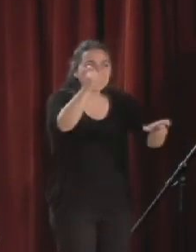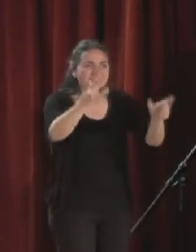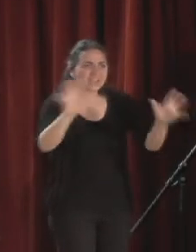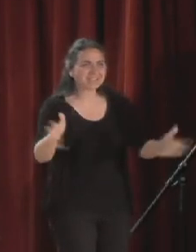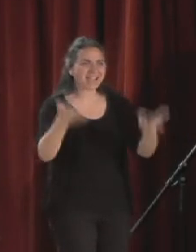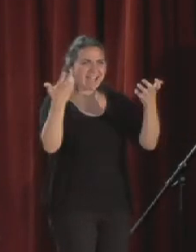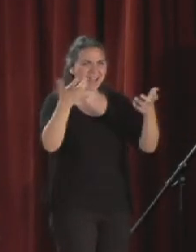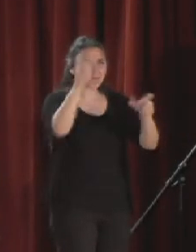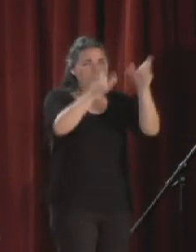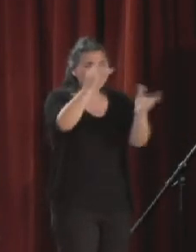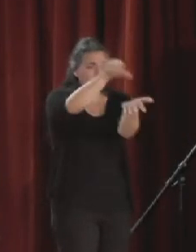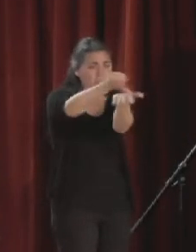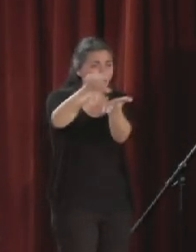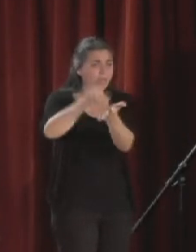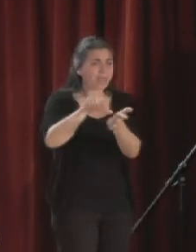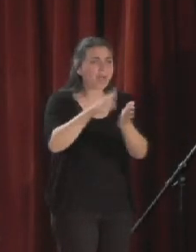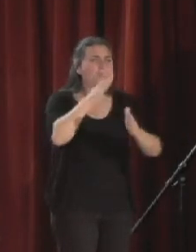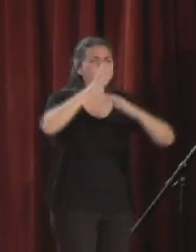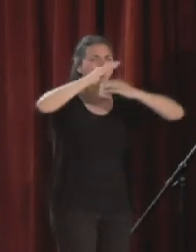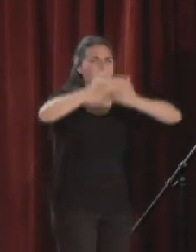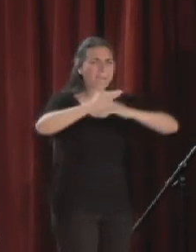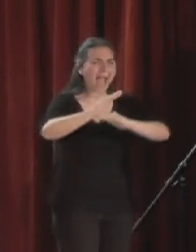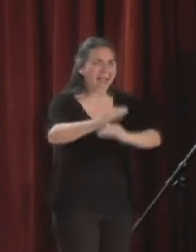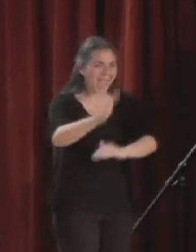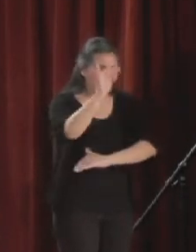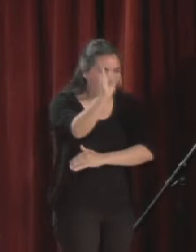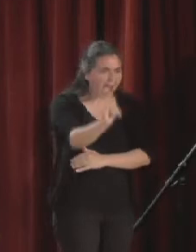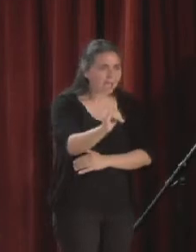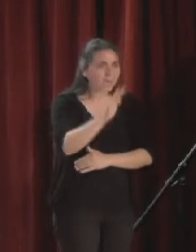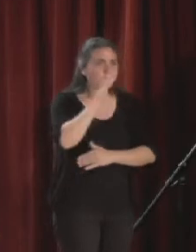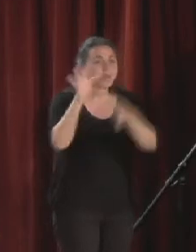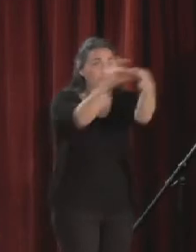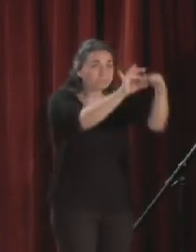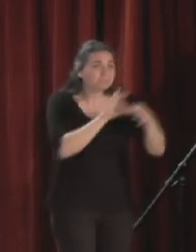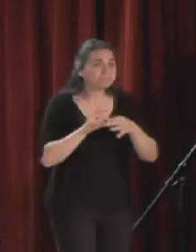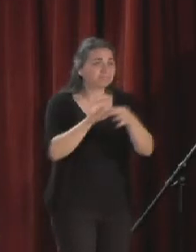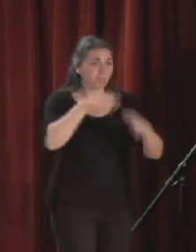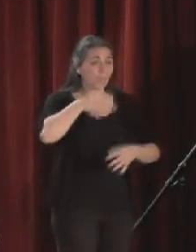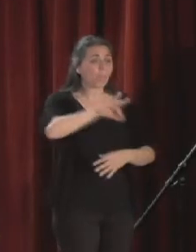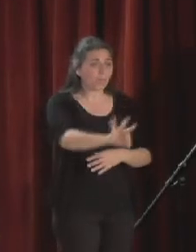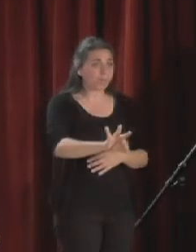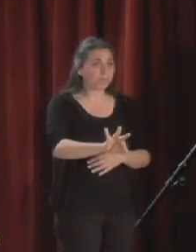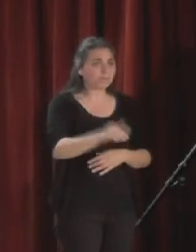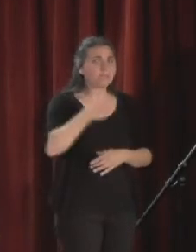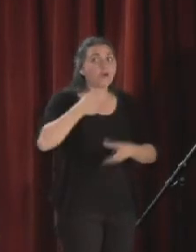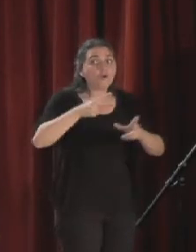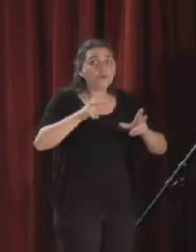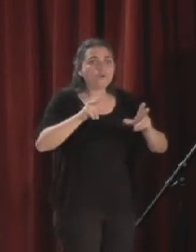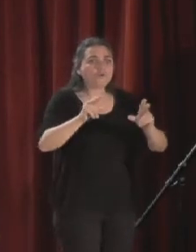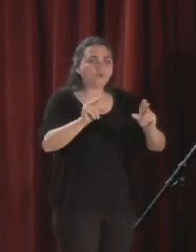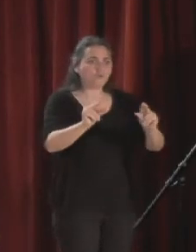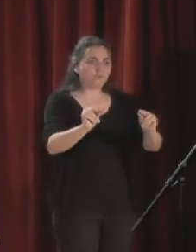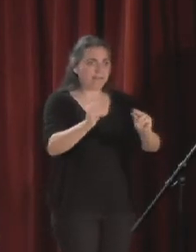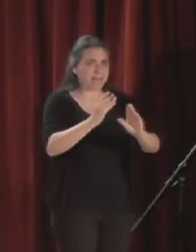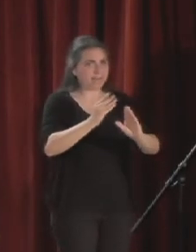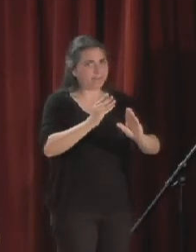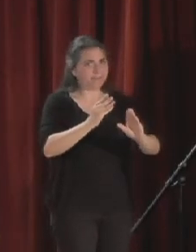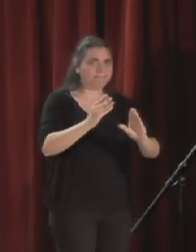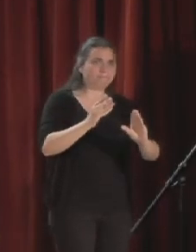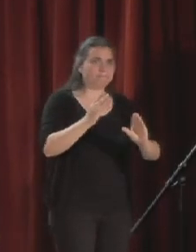a cidadanía, porque hai marea, porque unidas podemos. Non quero acabar